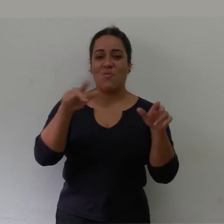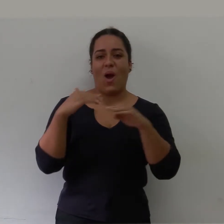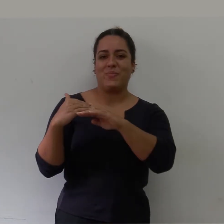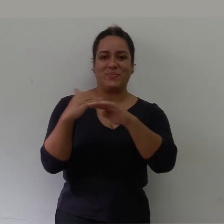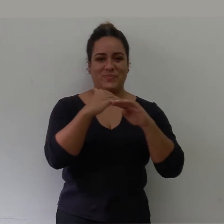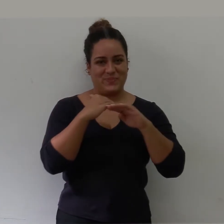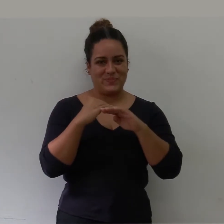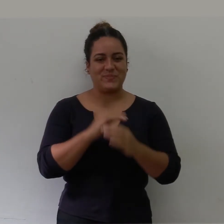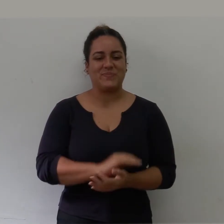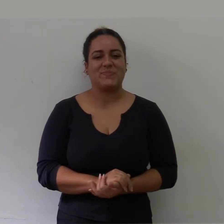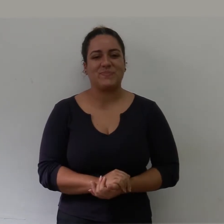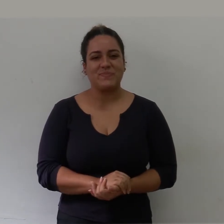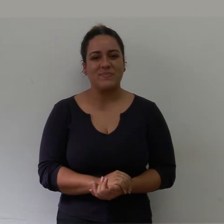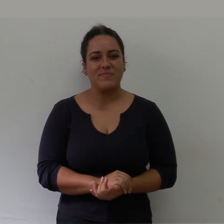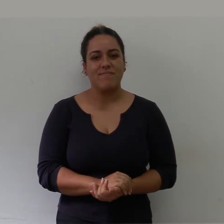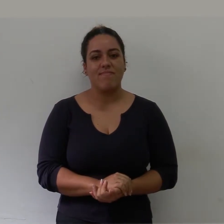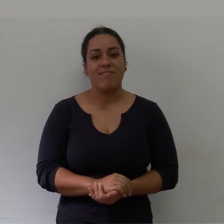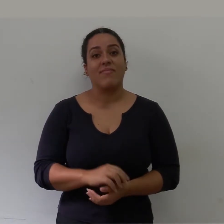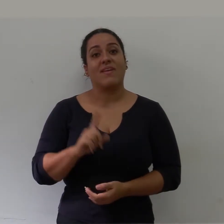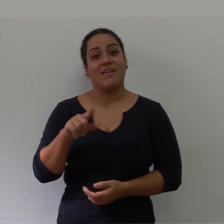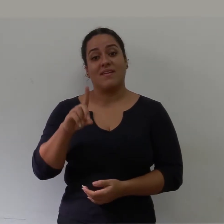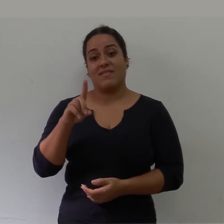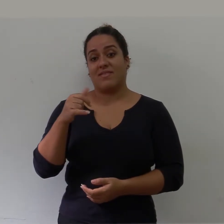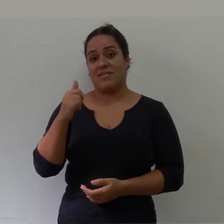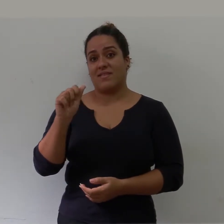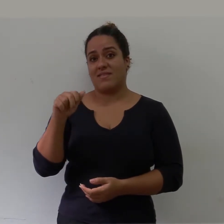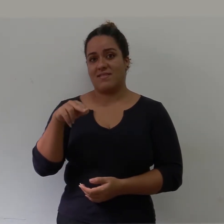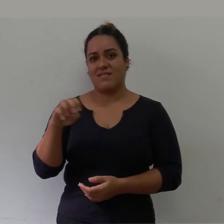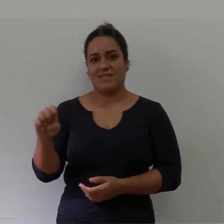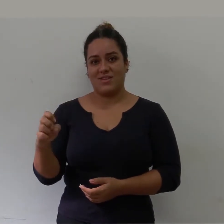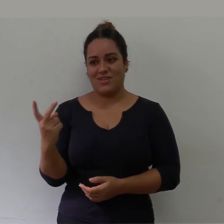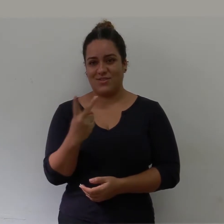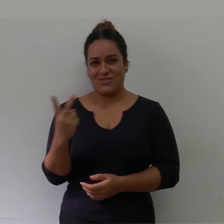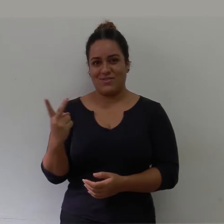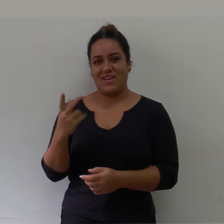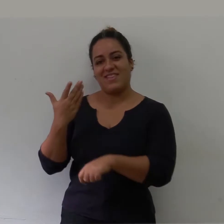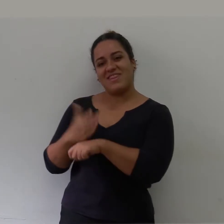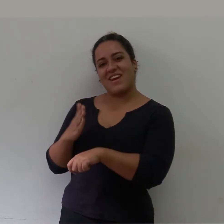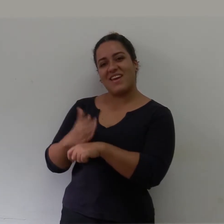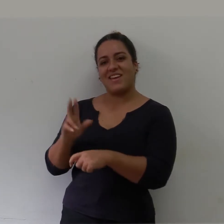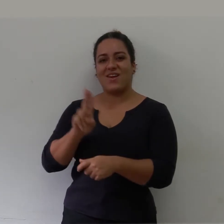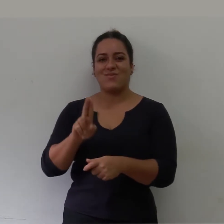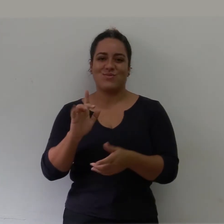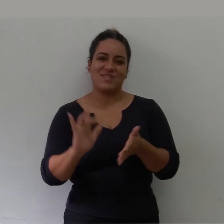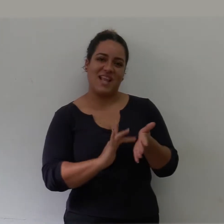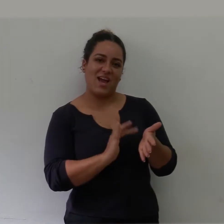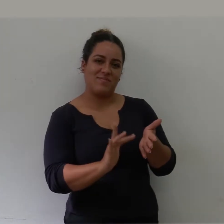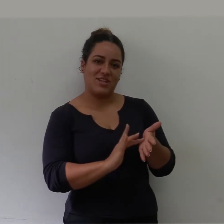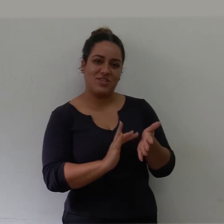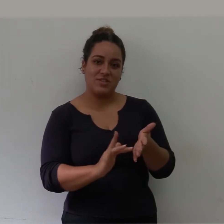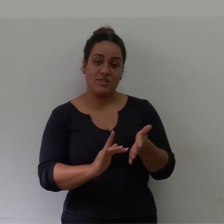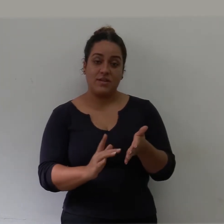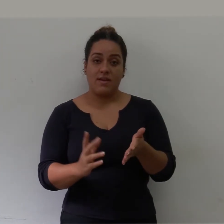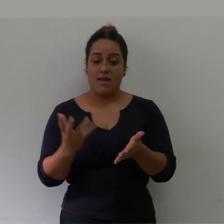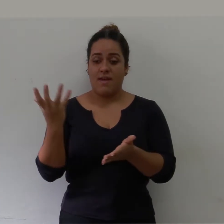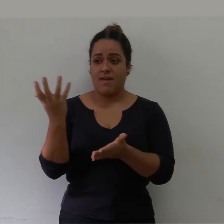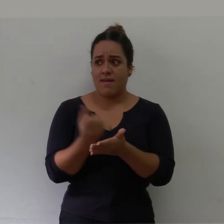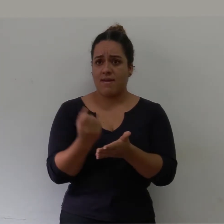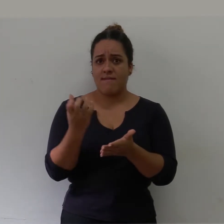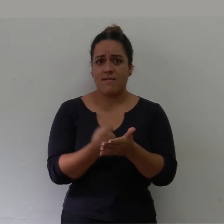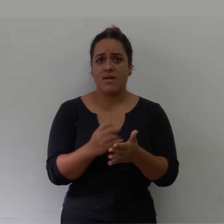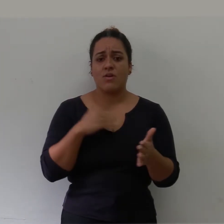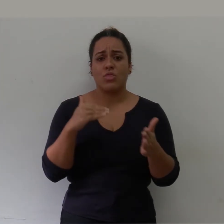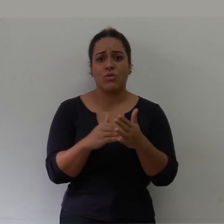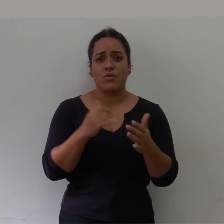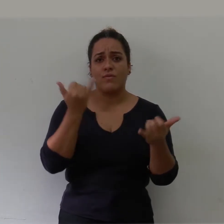outro. É com a Daiane que o João Vicente treina o uso do tablet, gravando informações das